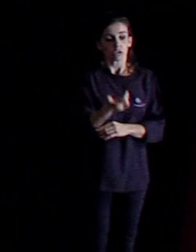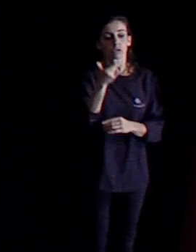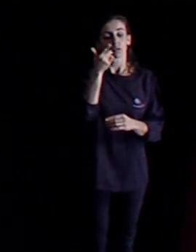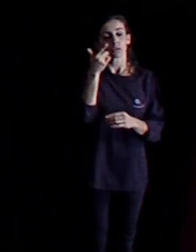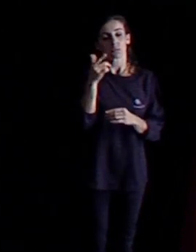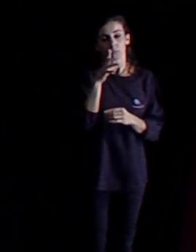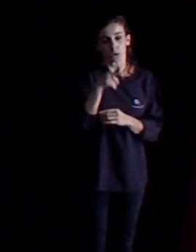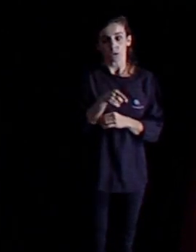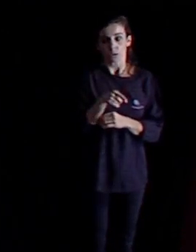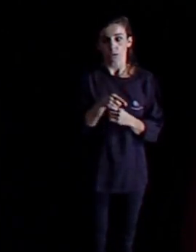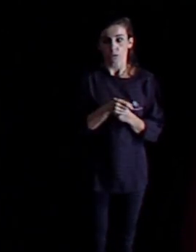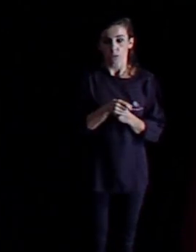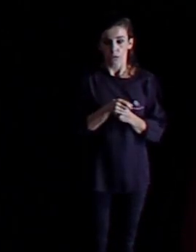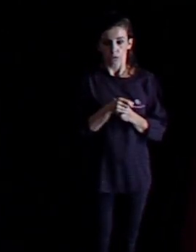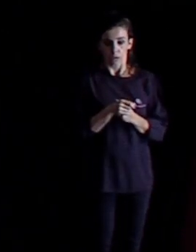más